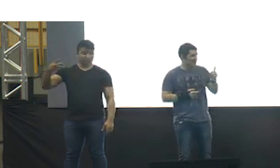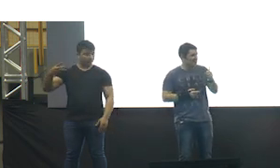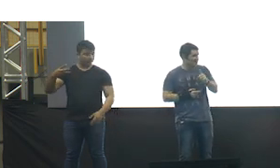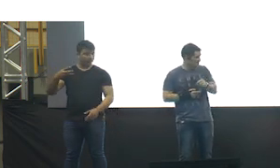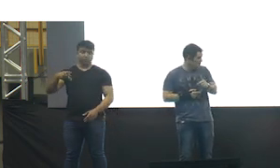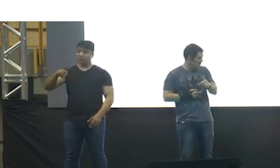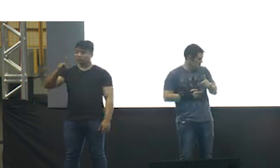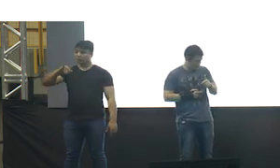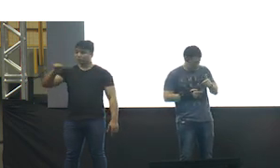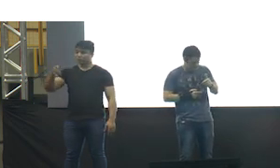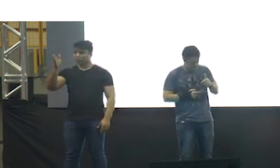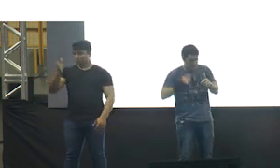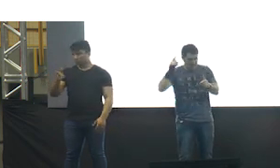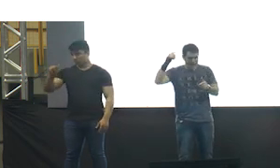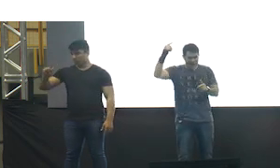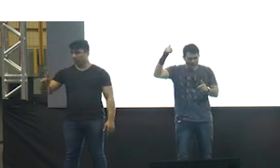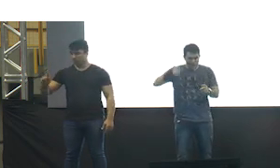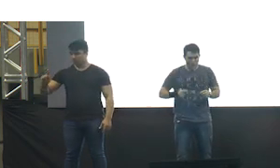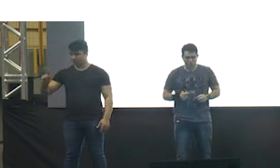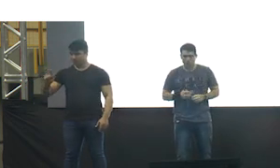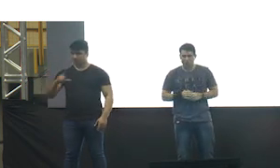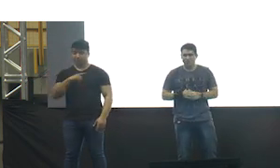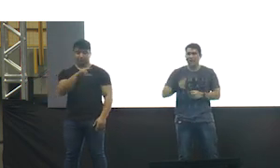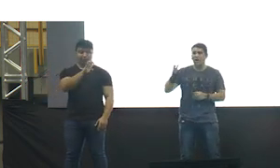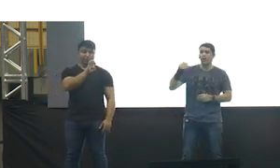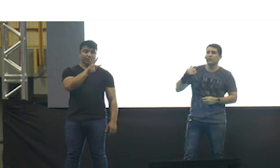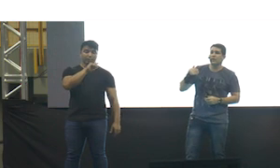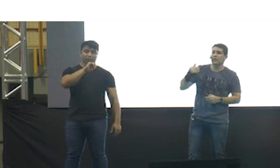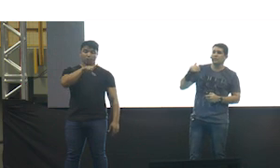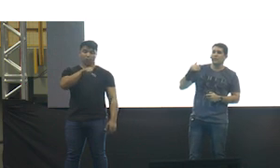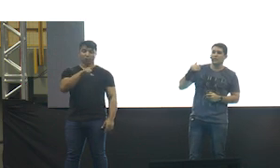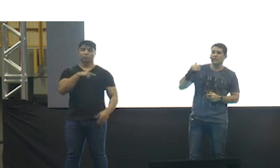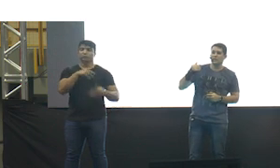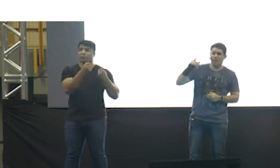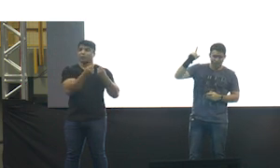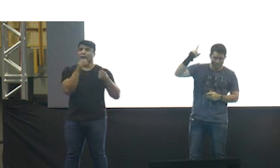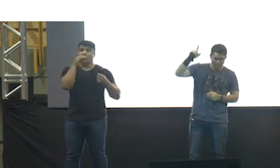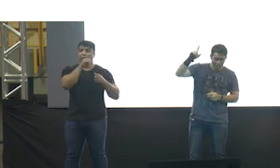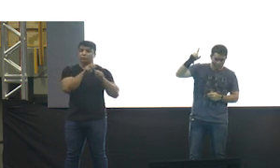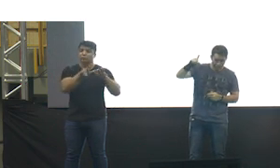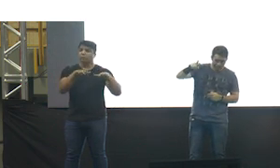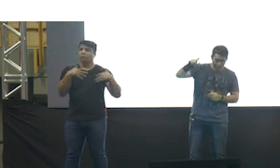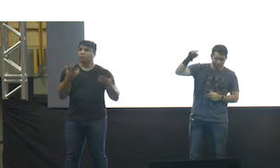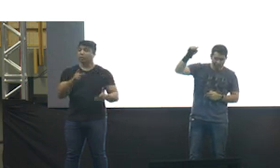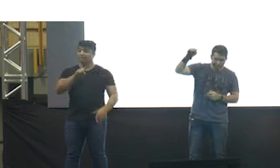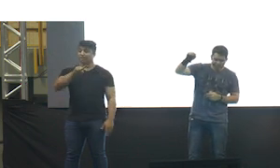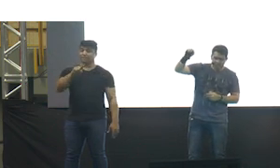143 kJ por grama. Etanol, calor liberado por ele,